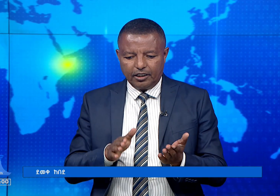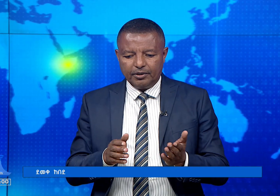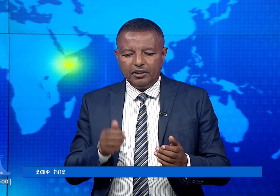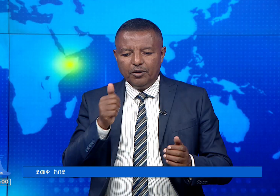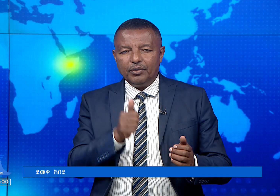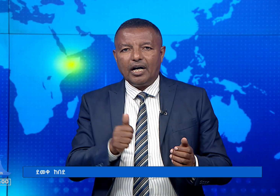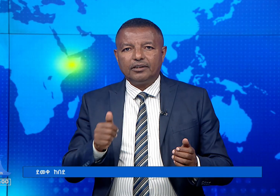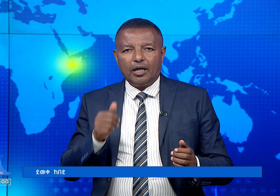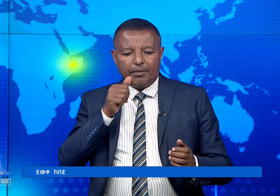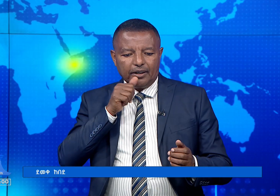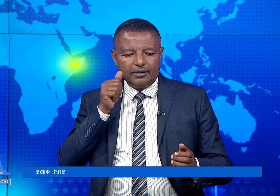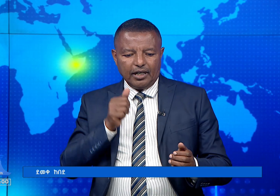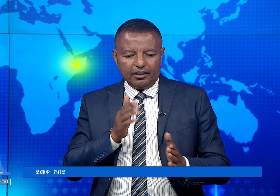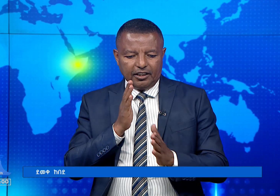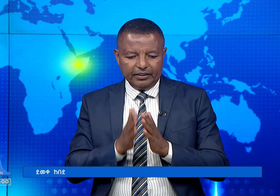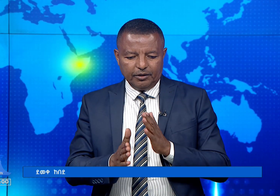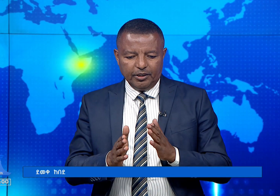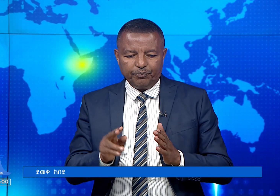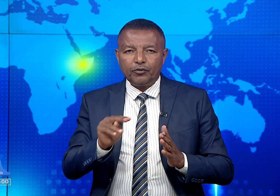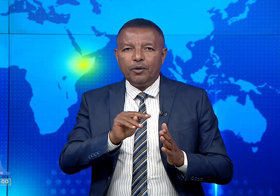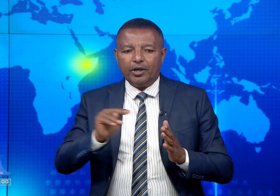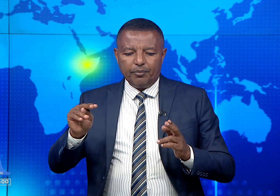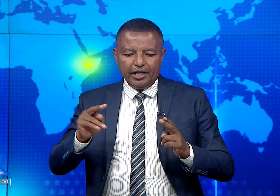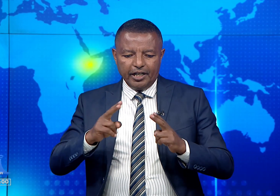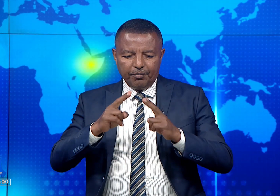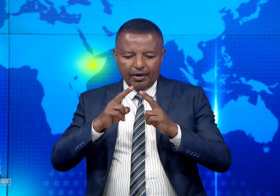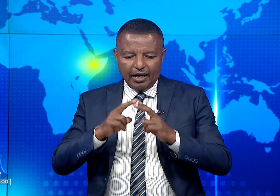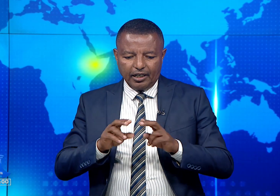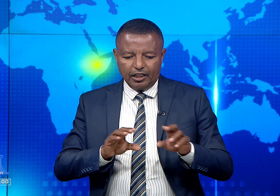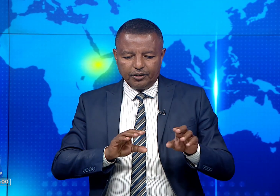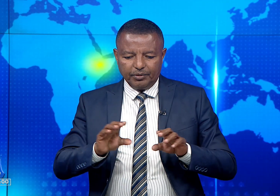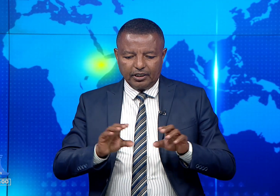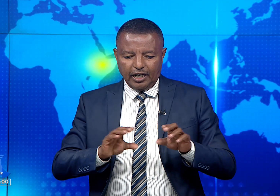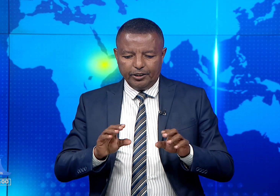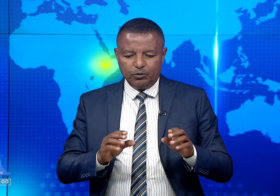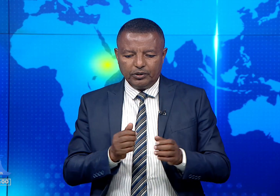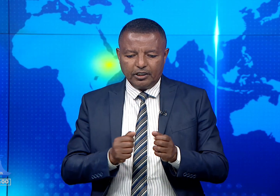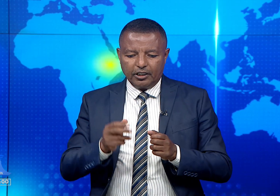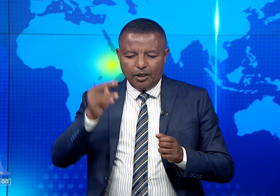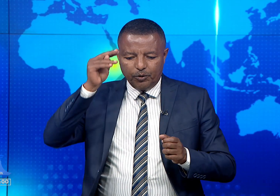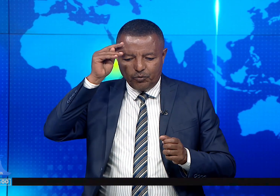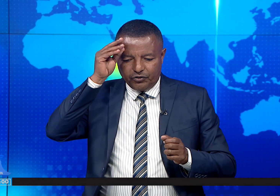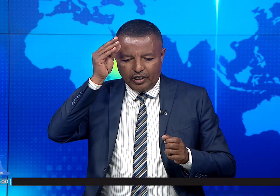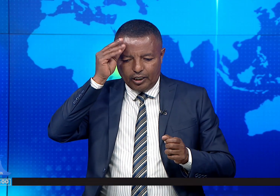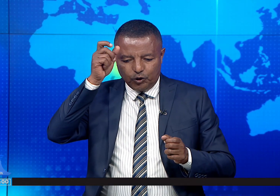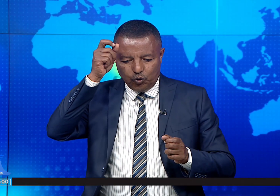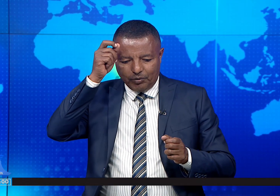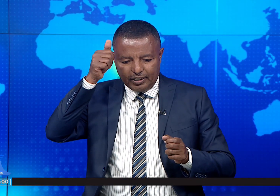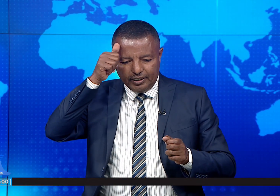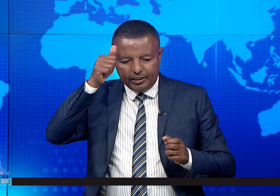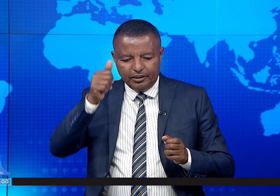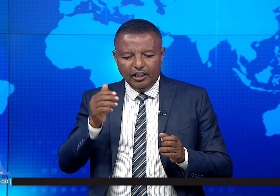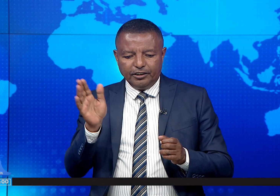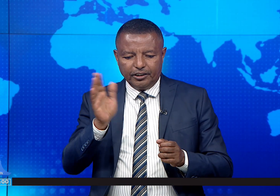ስርዓተ ቀብር በአዲስ አበባ ትላንት ተፈጸመ። በሚሊኒየም አዳራሽ በተካሄደው የተቀዳሚ ሙፍቲ ሀጂ